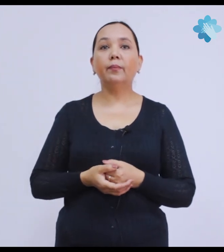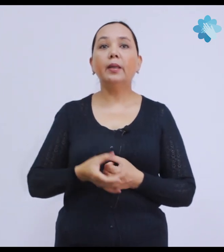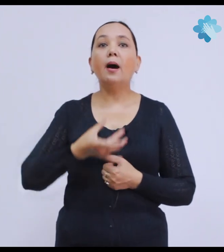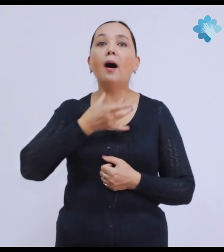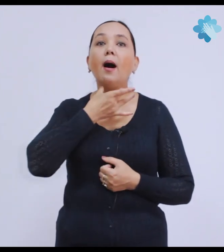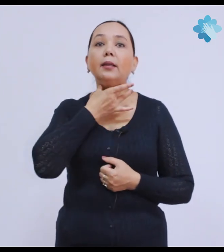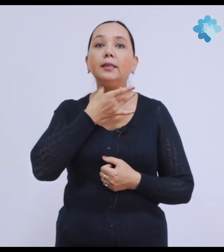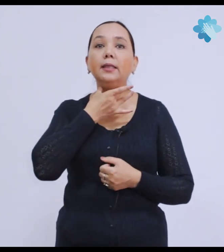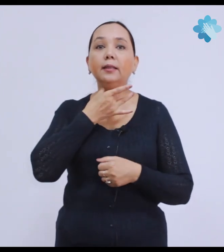ангина